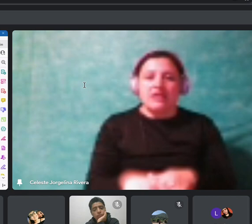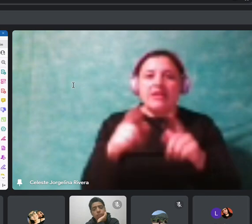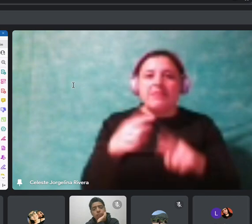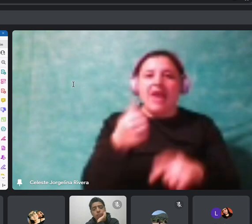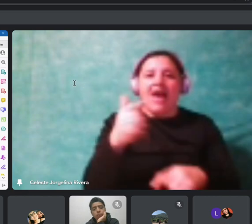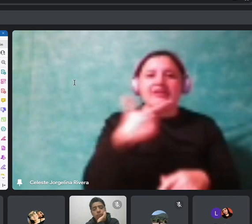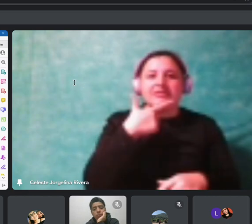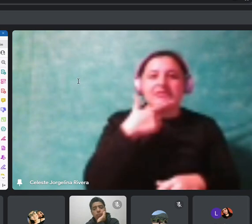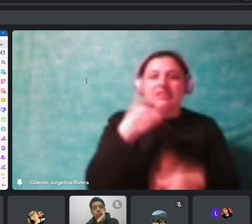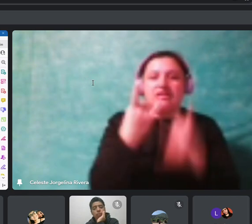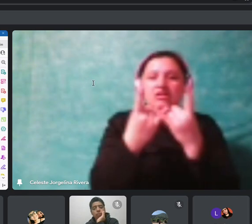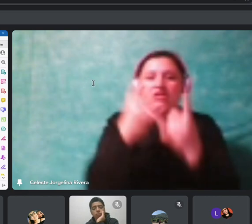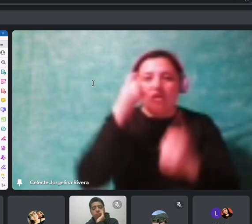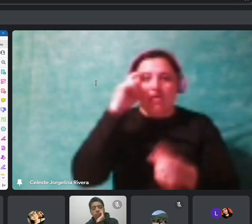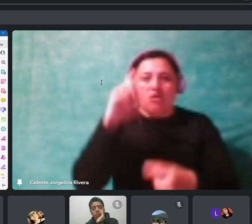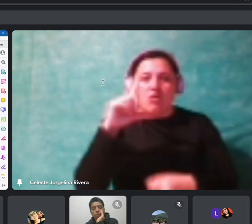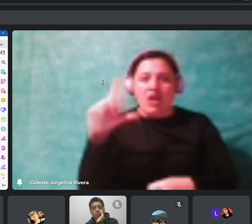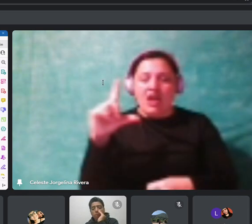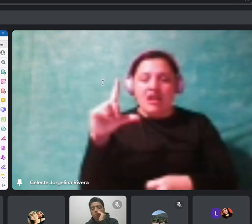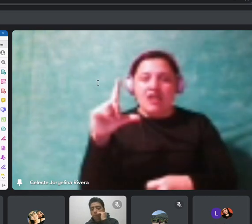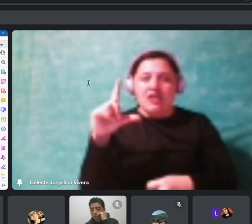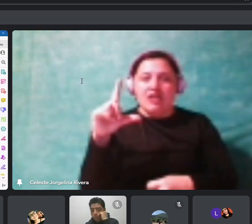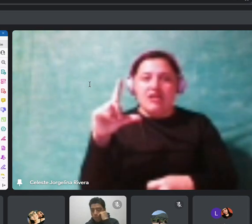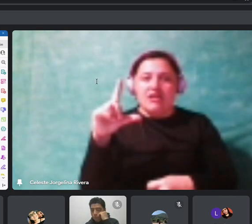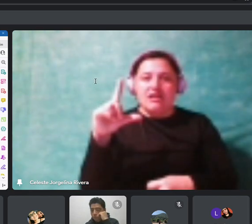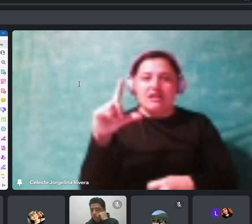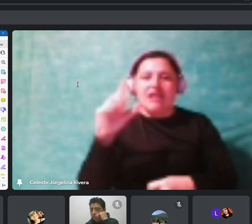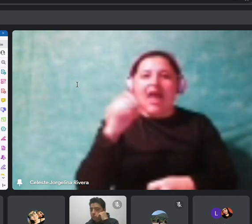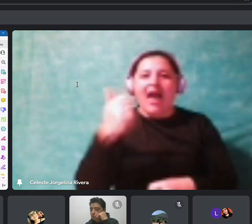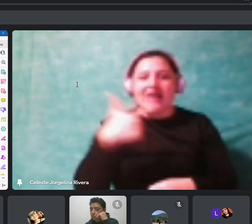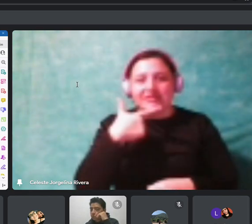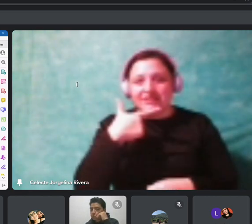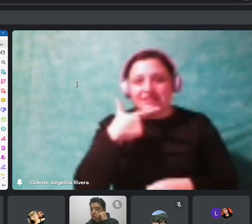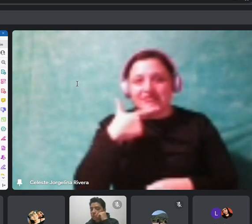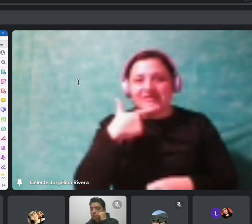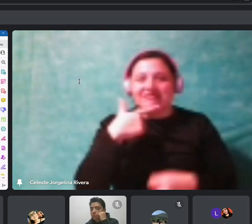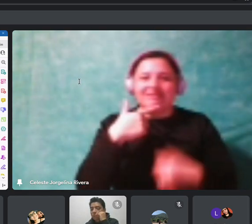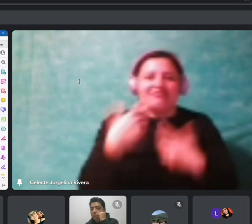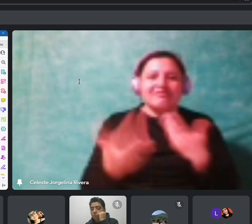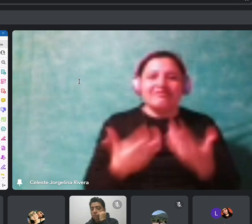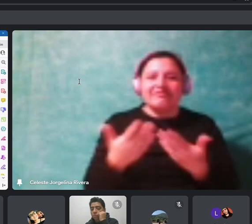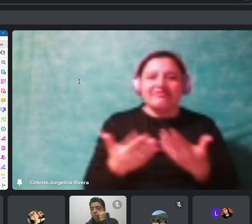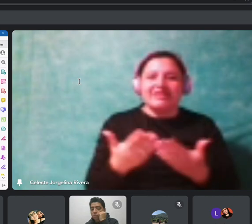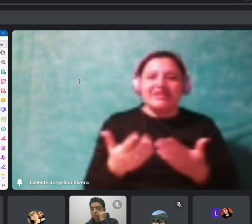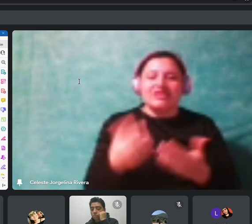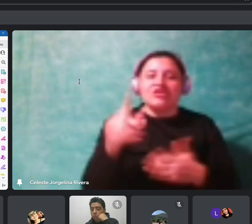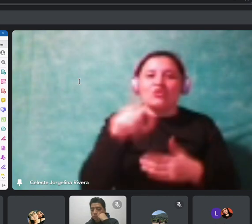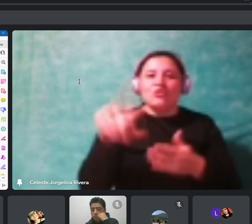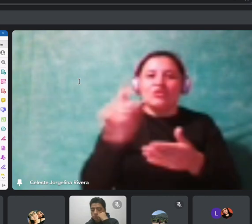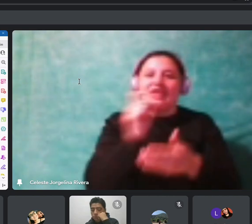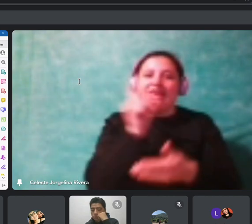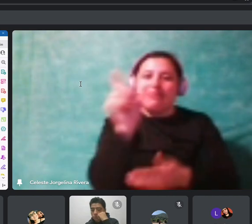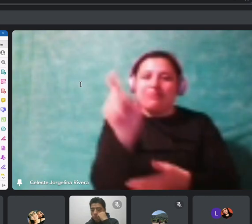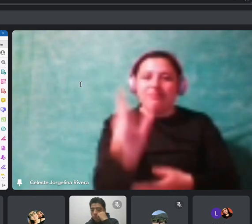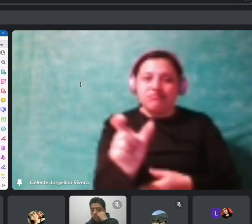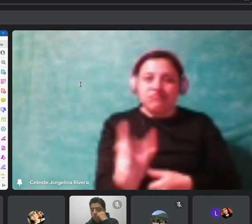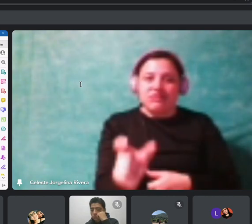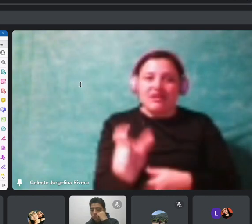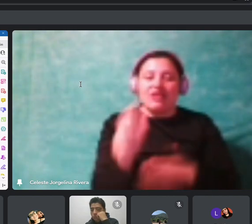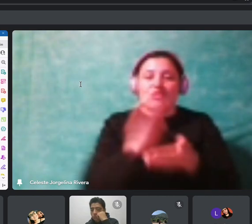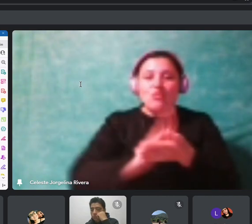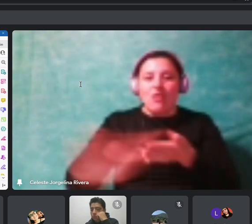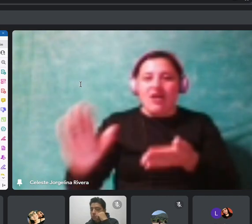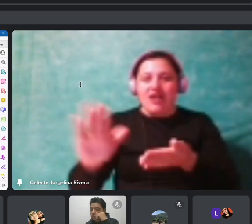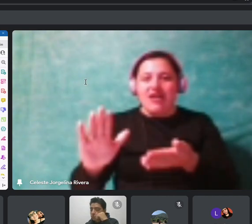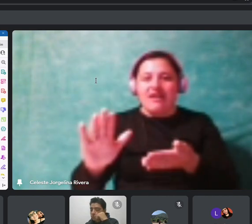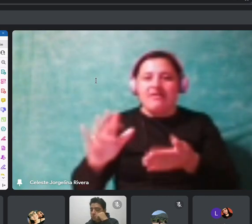literalmente, tan bien como, no quedaría, ¿sí? Es así como, o también, o así como